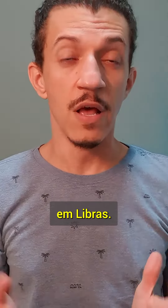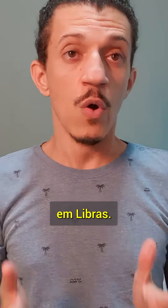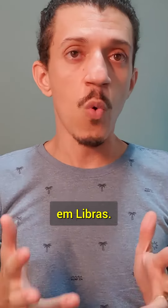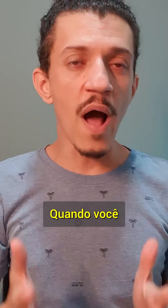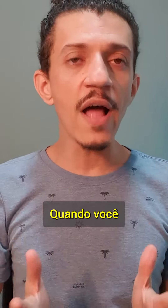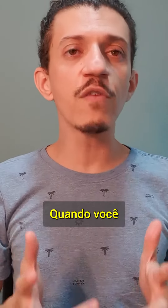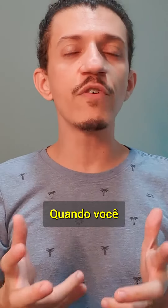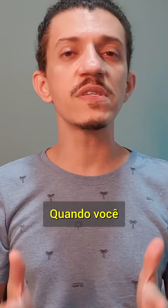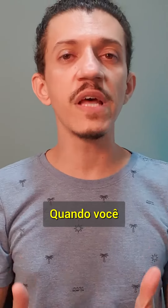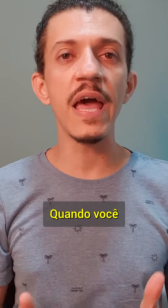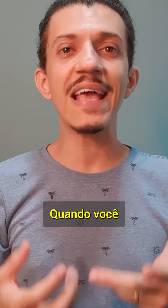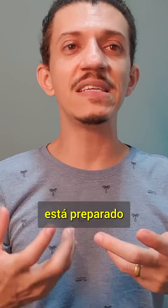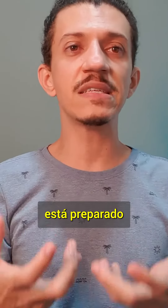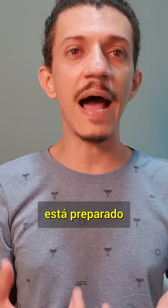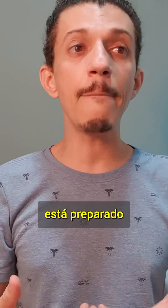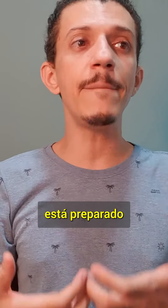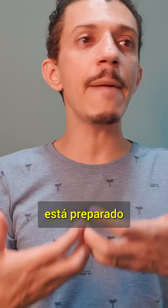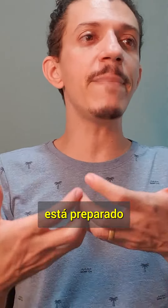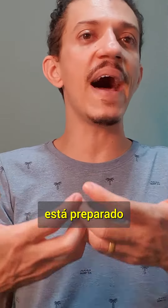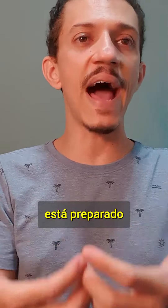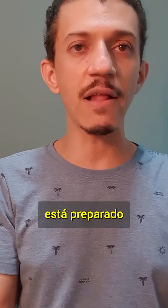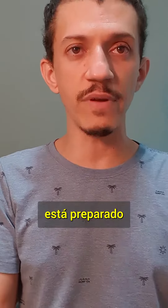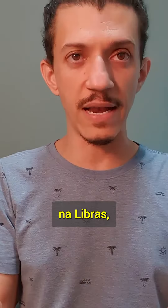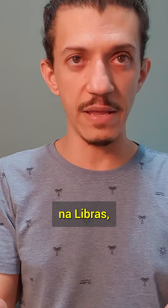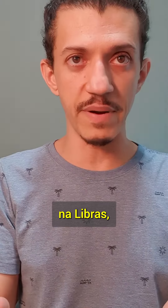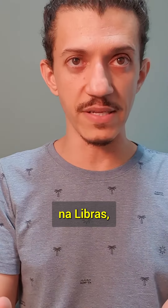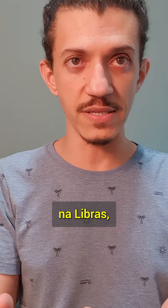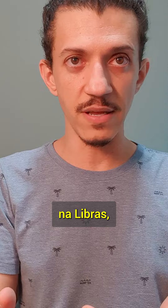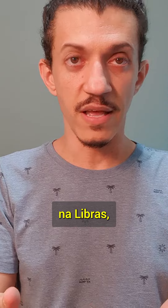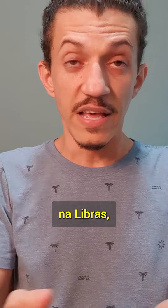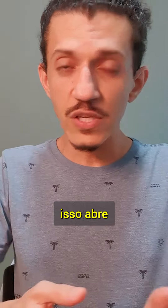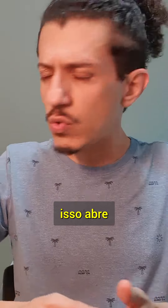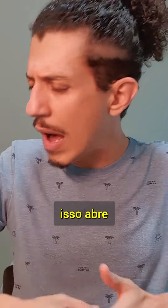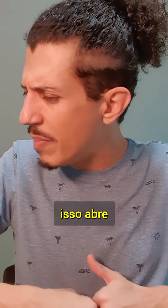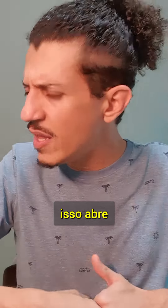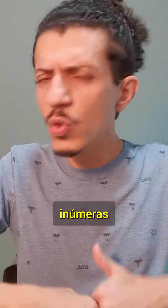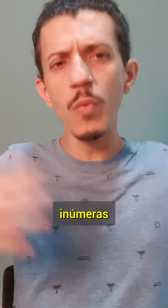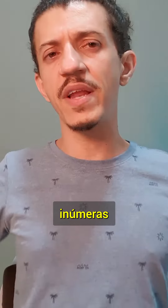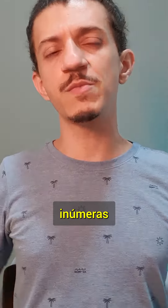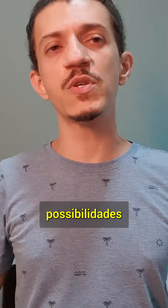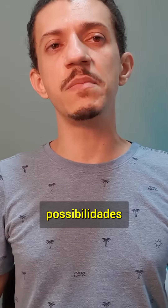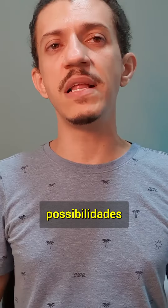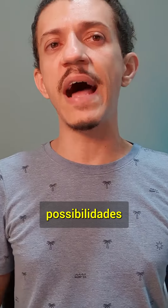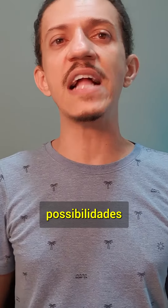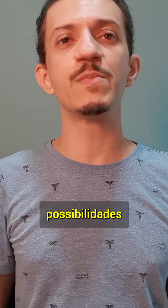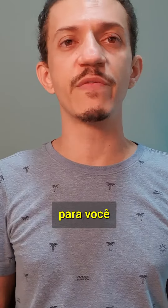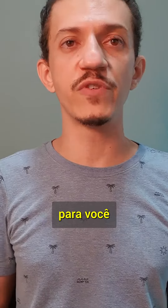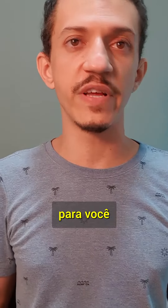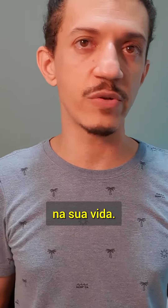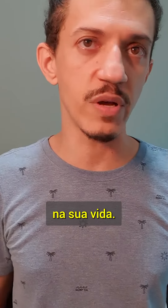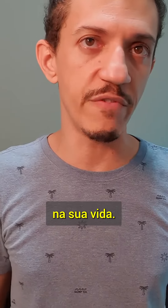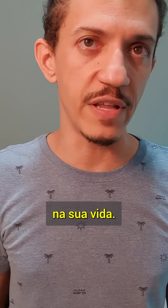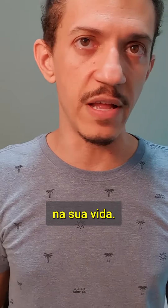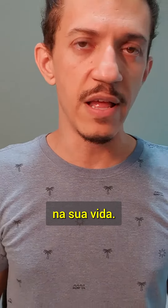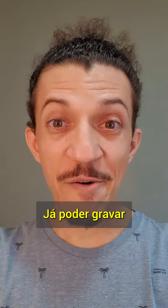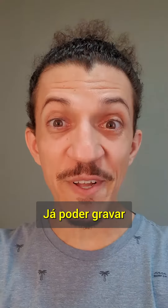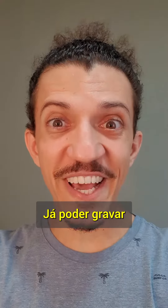quando você está preparado na Libras, isso abre inúmeras possibilidades para você na sua vida. Quer poder